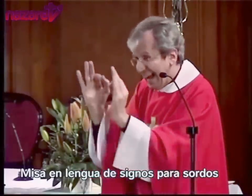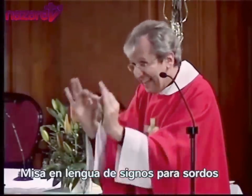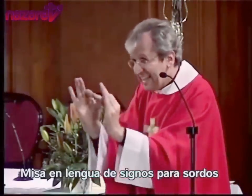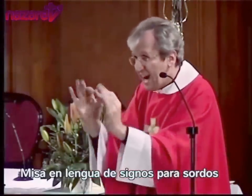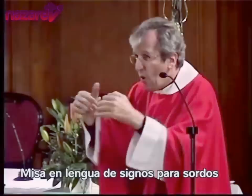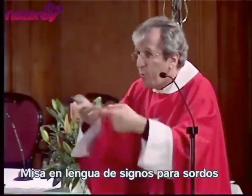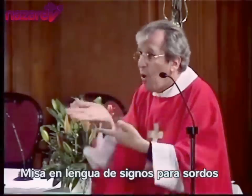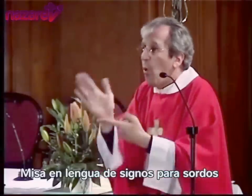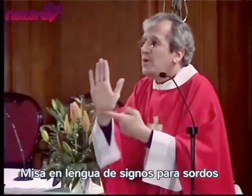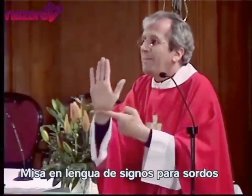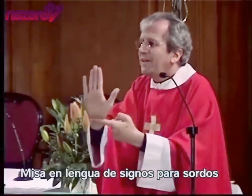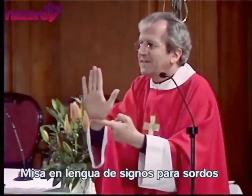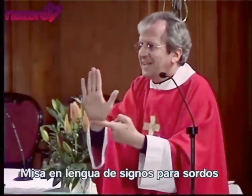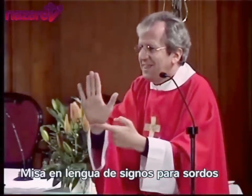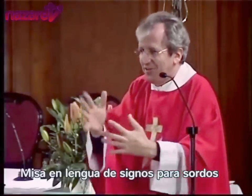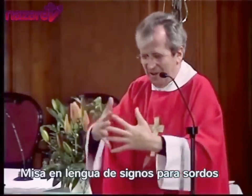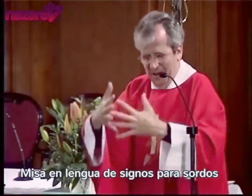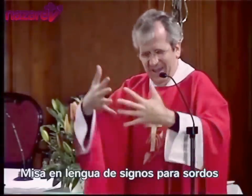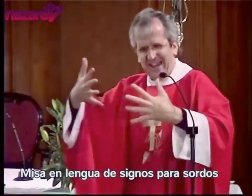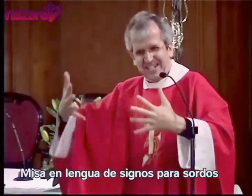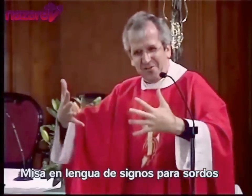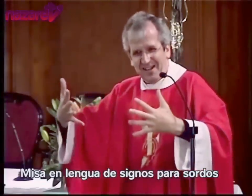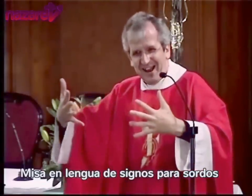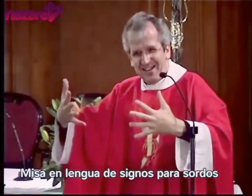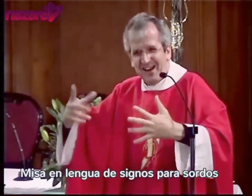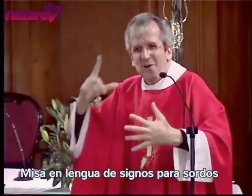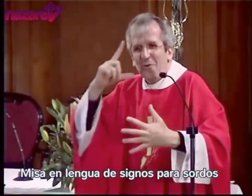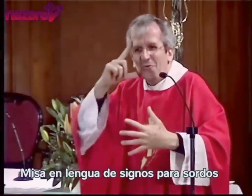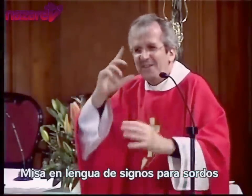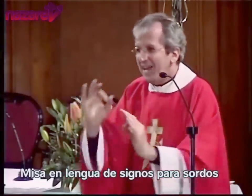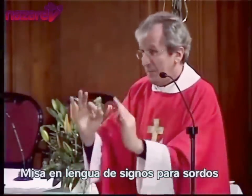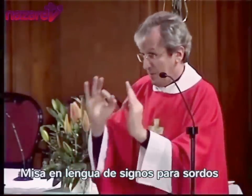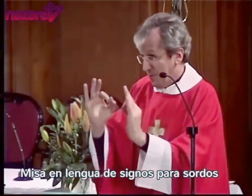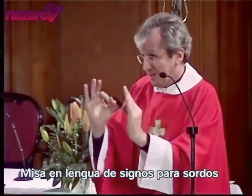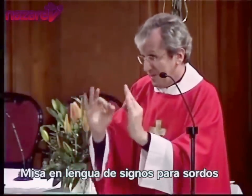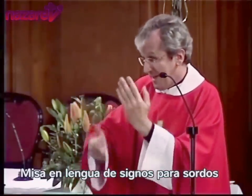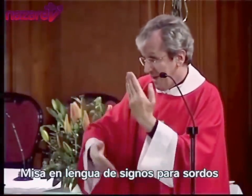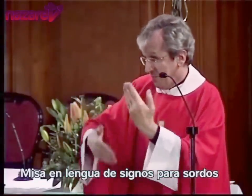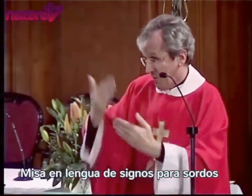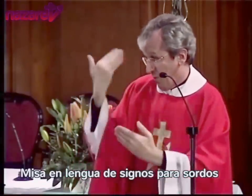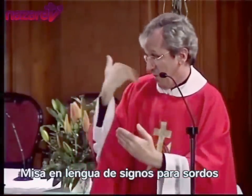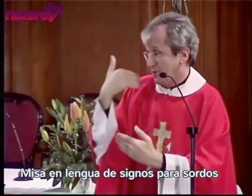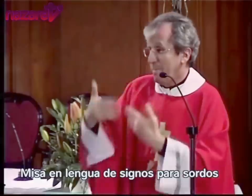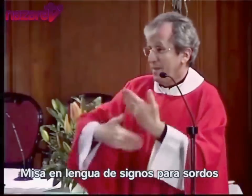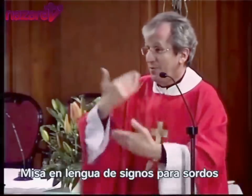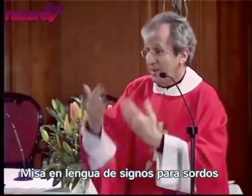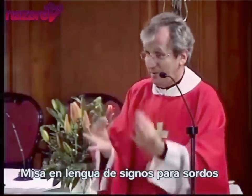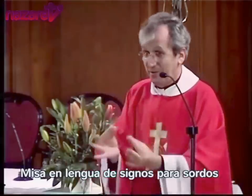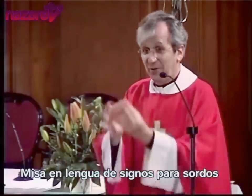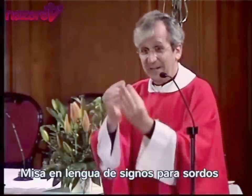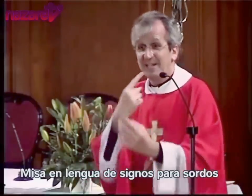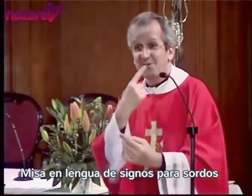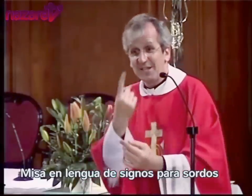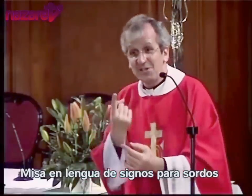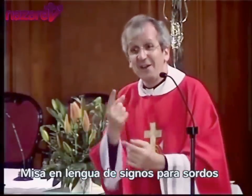¿no? Aquel día hubo una manifestación extraordinaria, un día muy especial. Cuando hemos empezado la